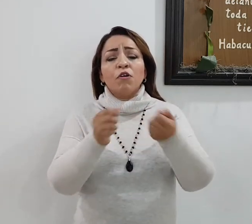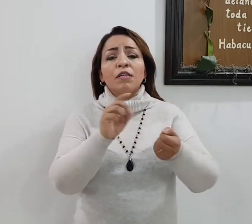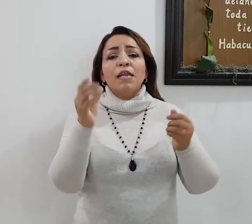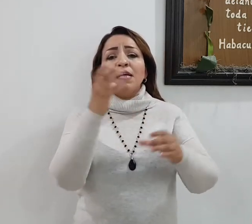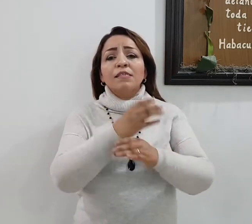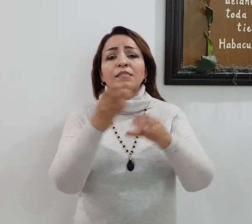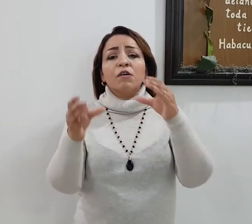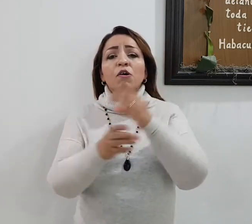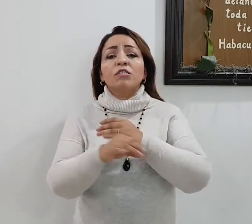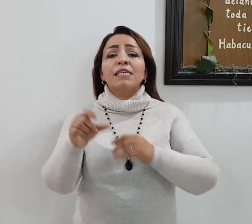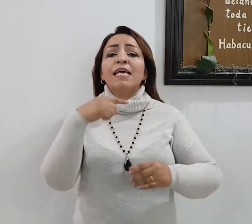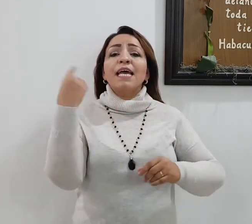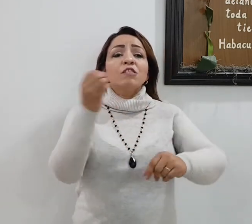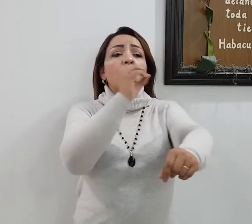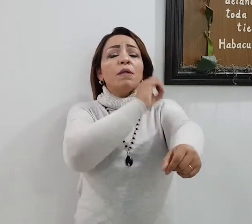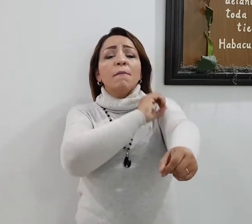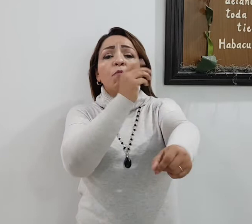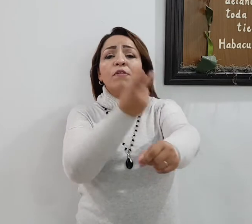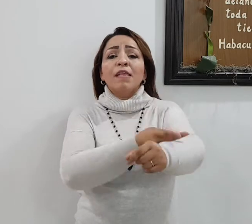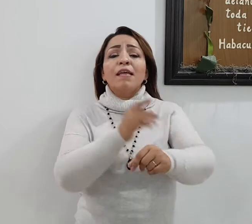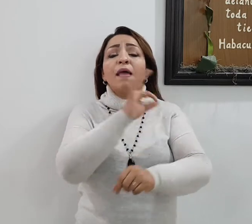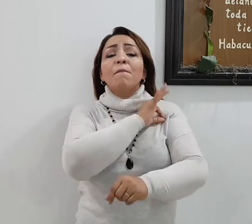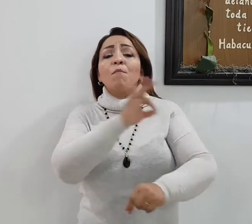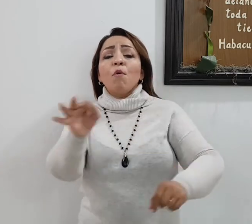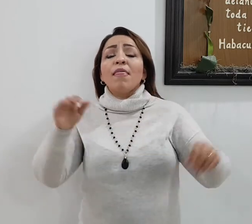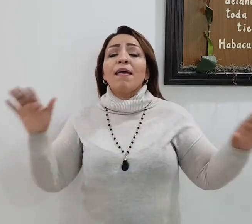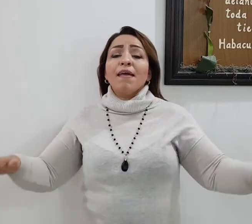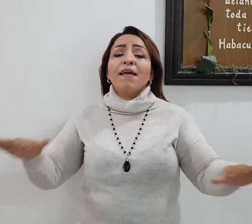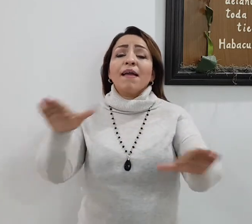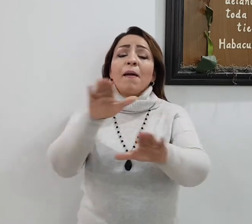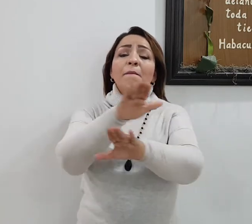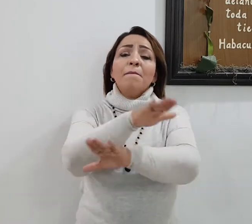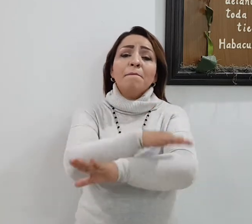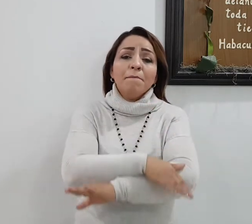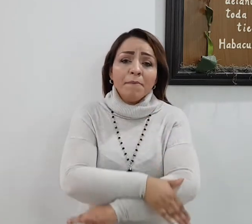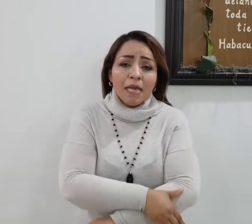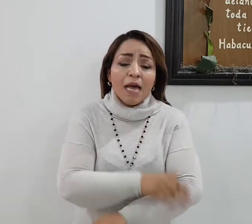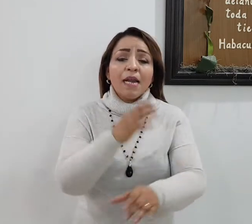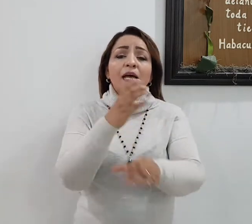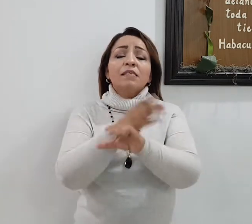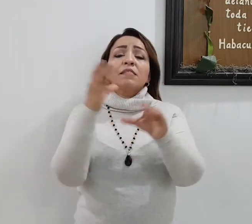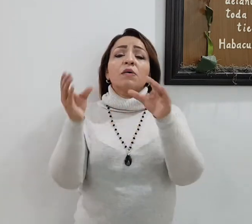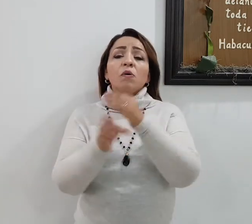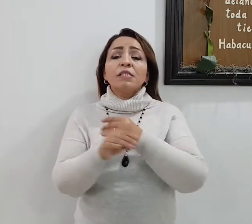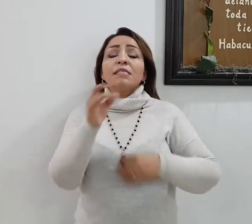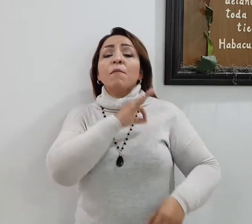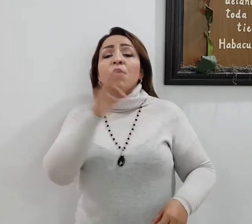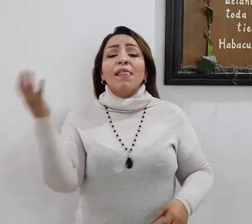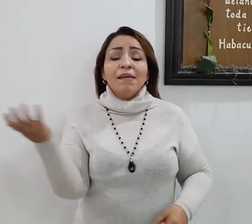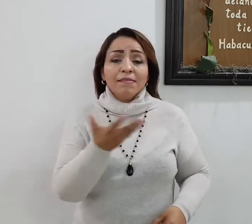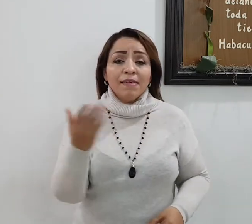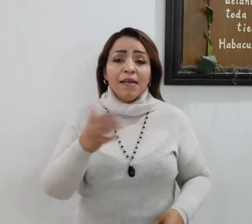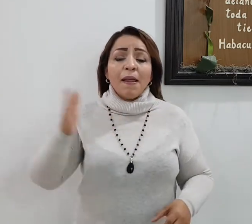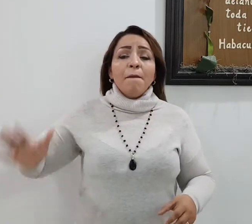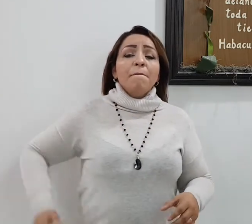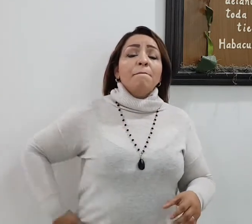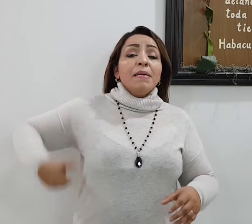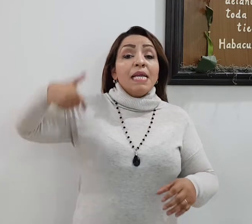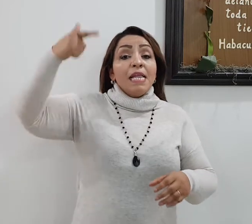puede cambiar toda circunstancia y puede seguir haciendo milagros en nuestra vida. Acérquese a la palabra,